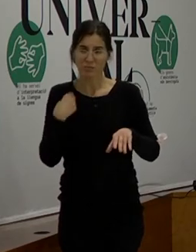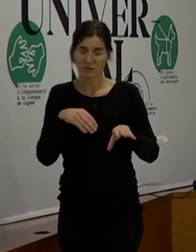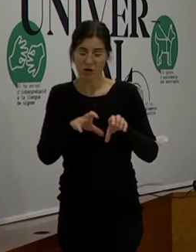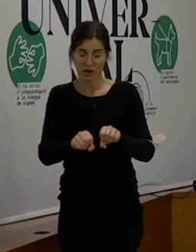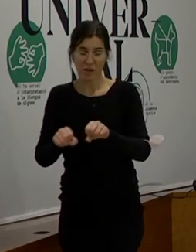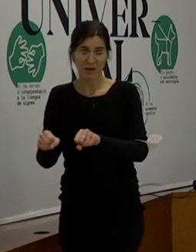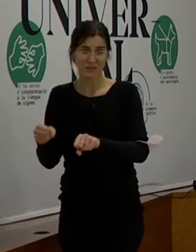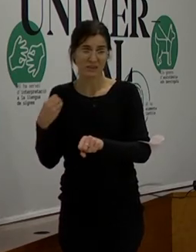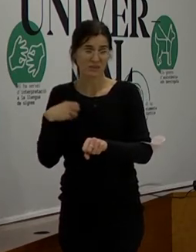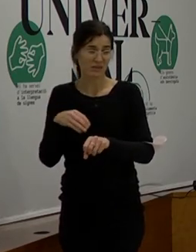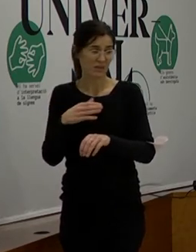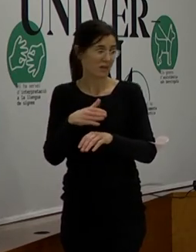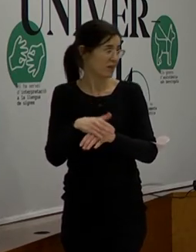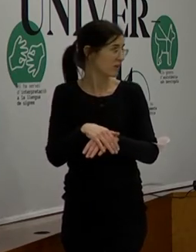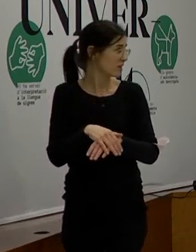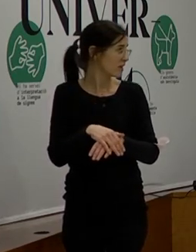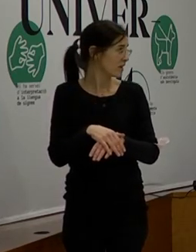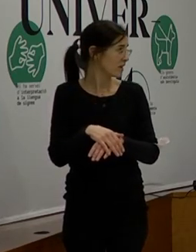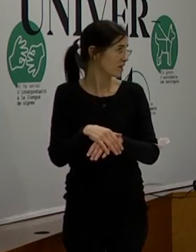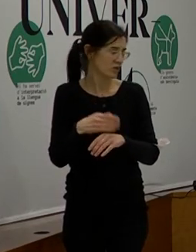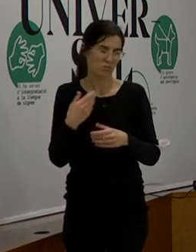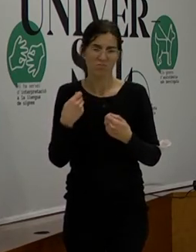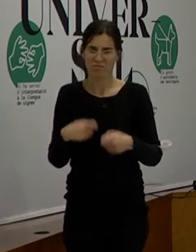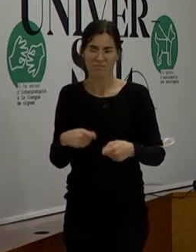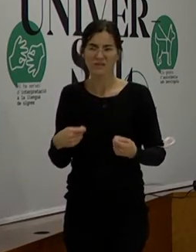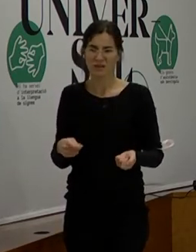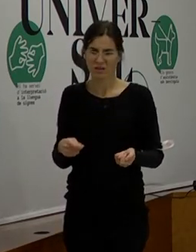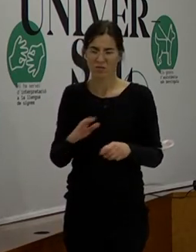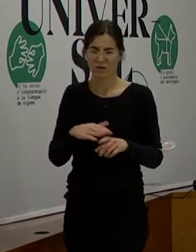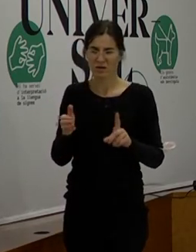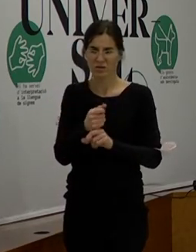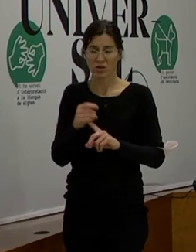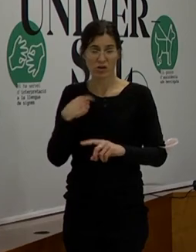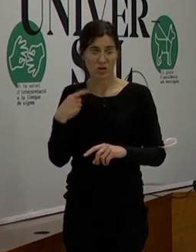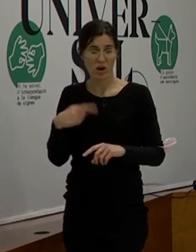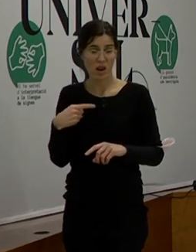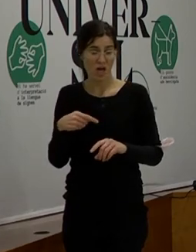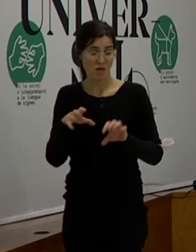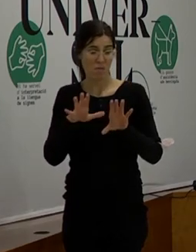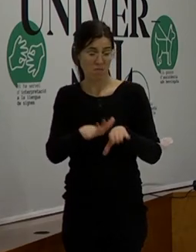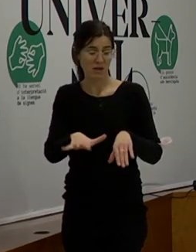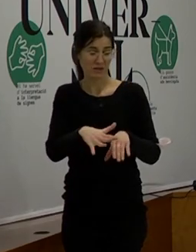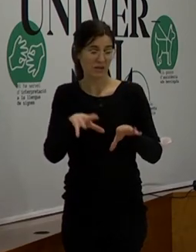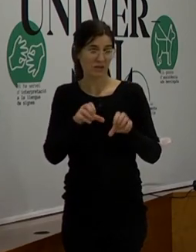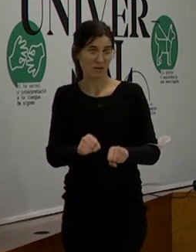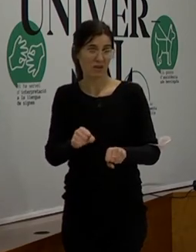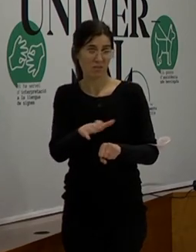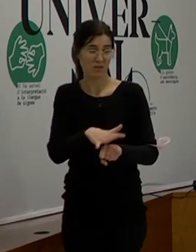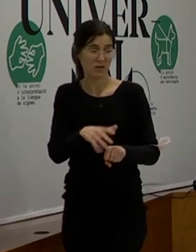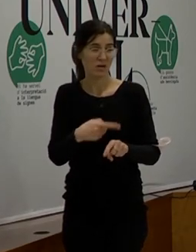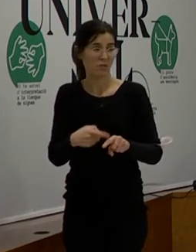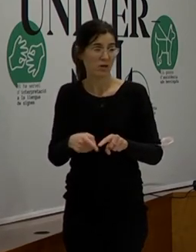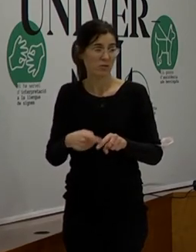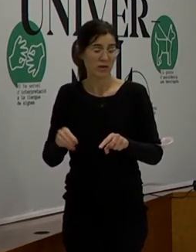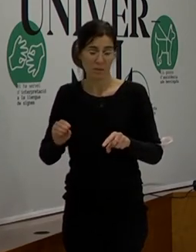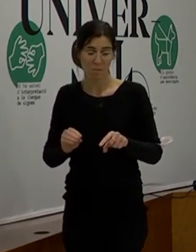a d'aparcament al carrer és una llauna. I jo tinc plaça de sala d'aparcament, per què? Pues perquè el pàrquing